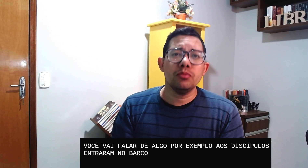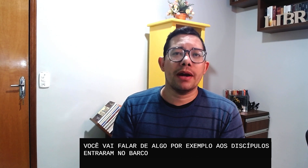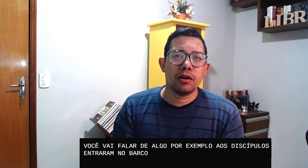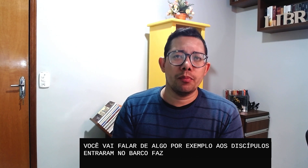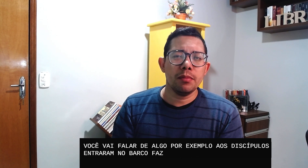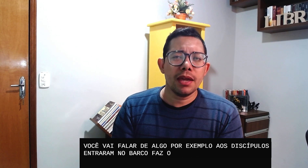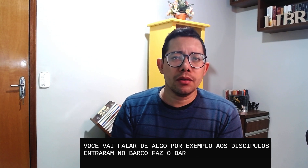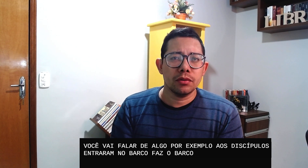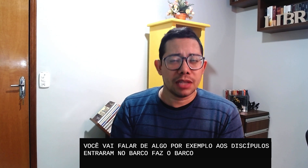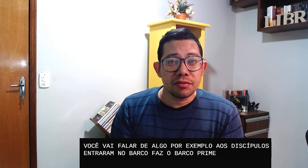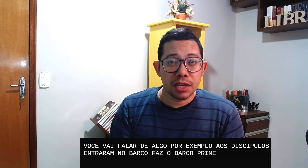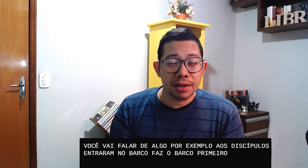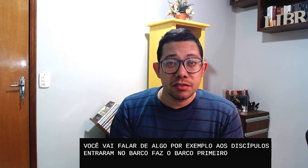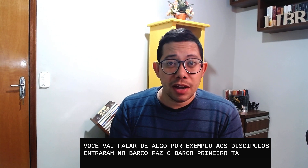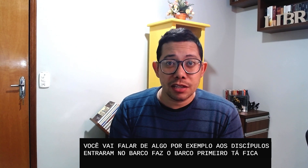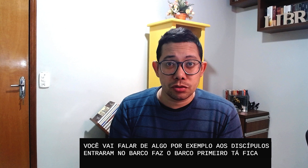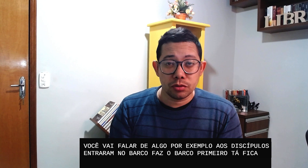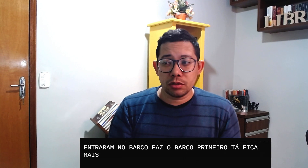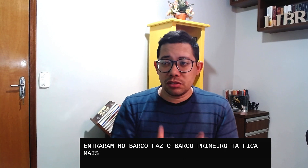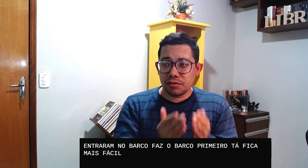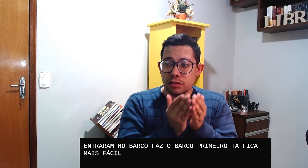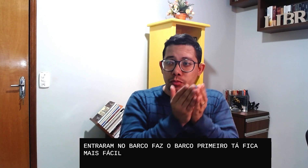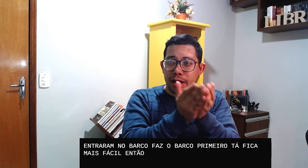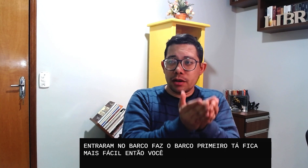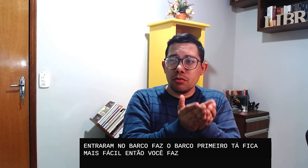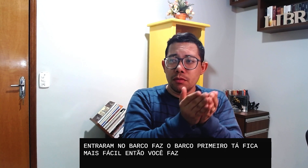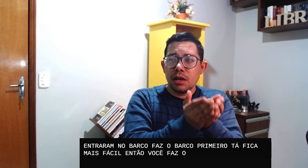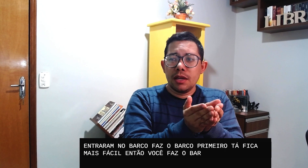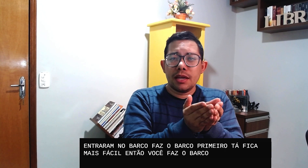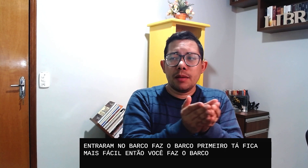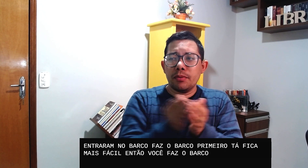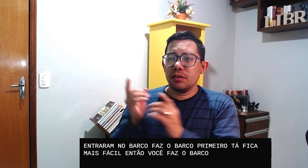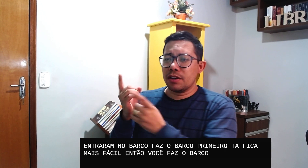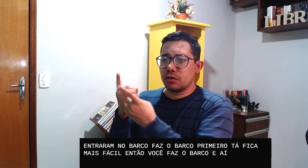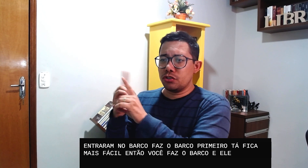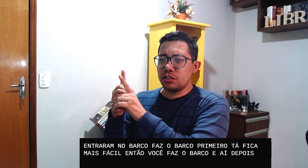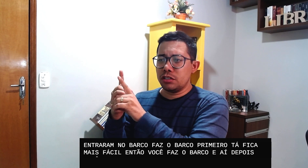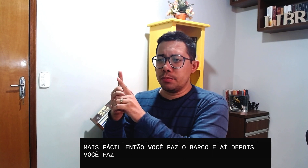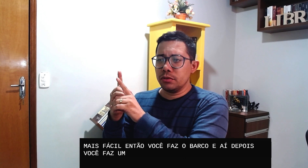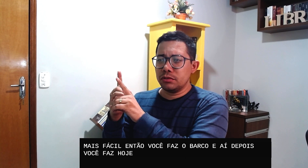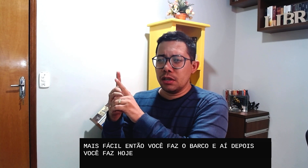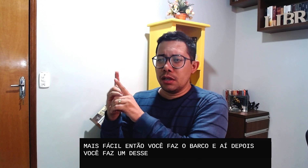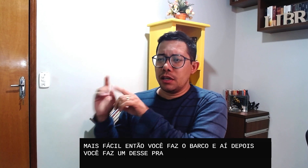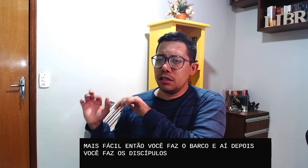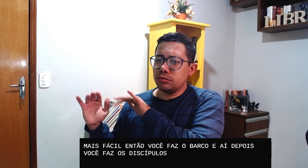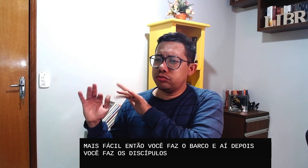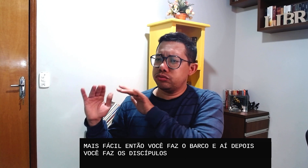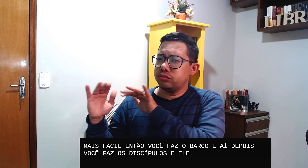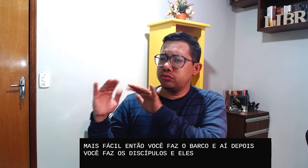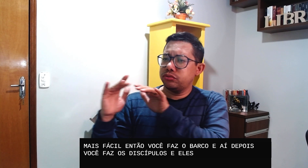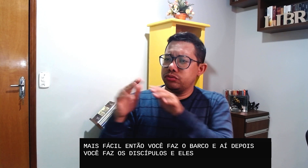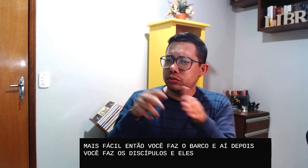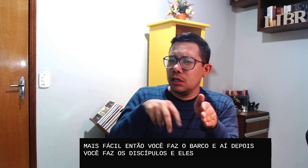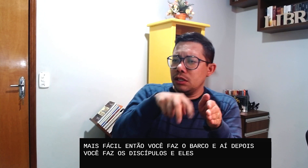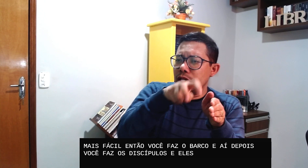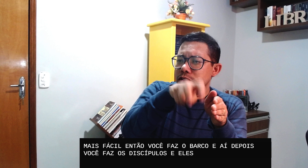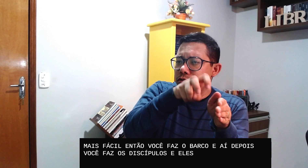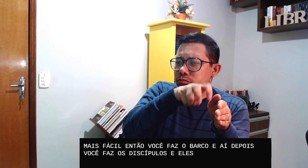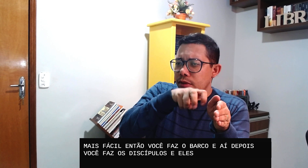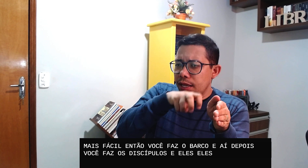barco primeiro, tá? Fica mais fácil. Então você faz o barco e aí depois você faz aos discípulos e eles